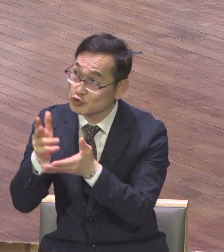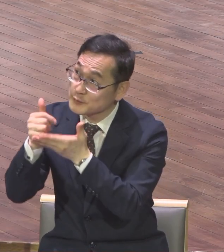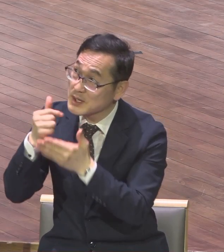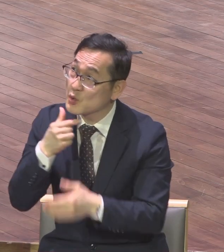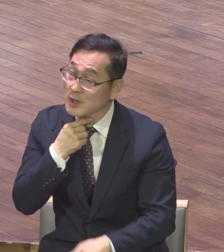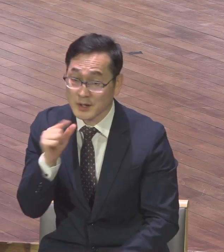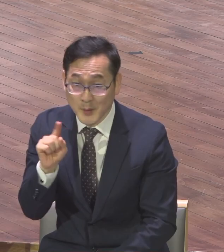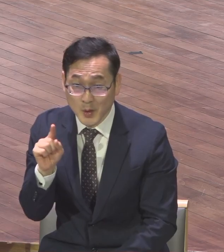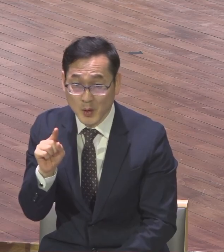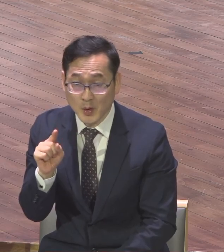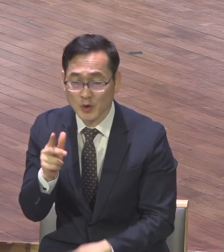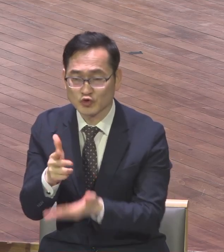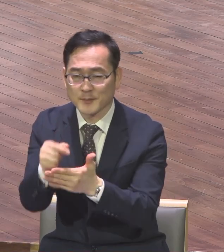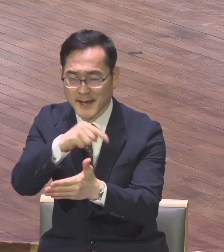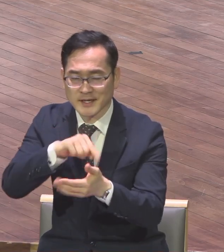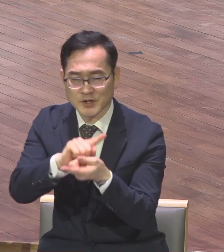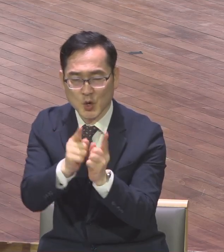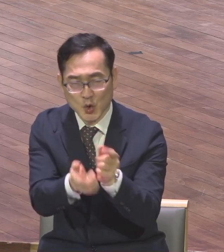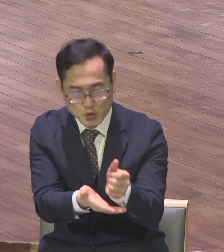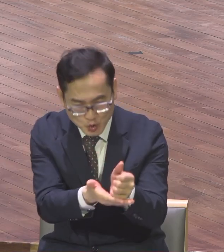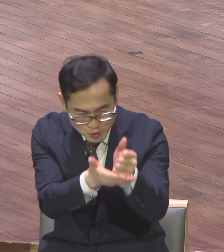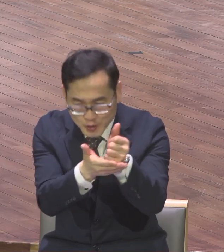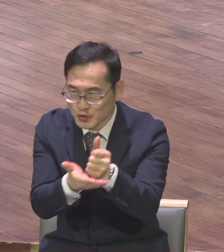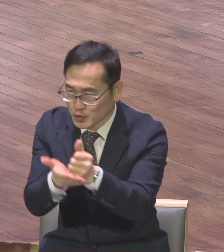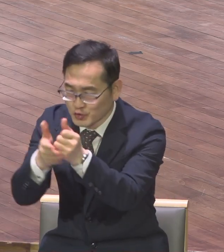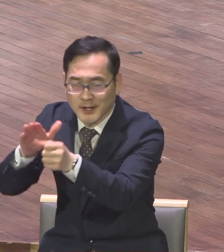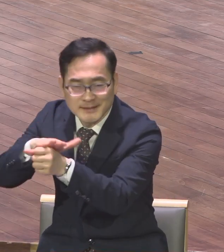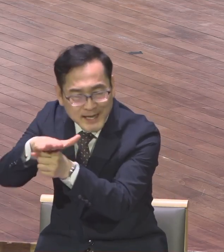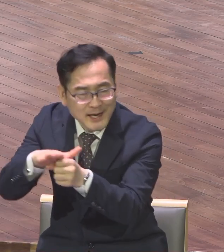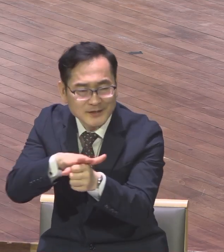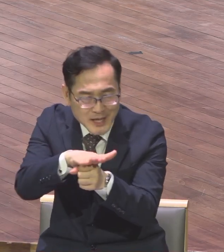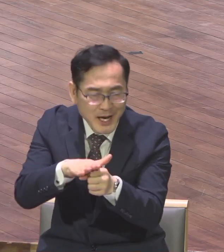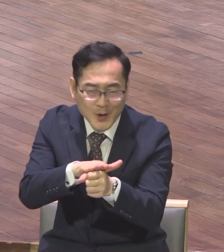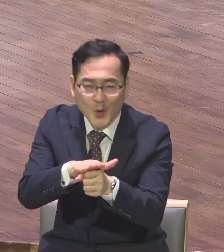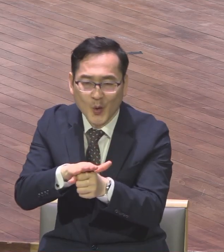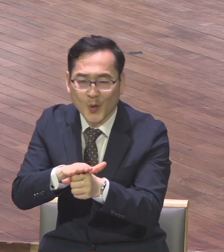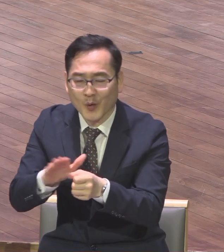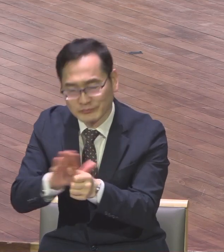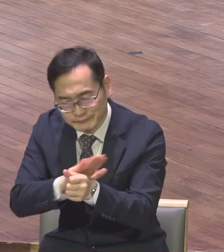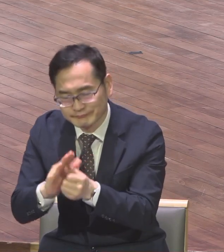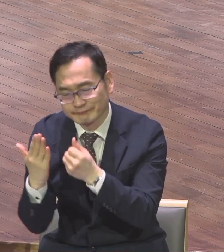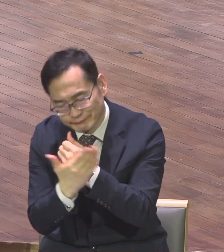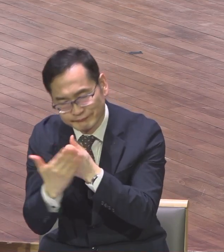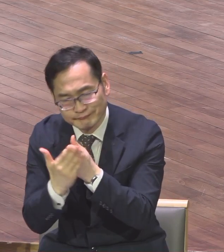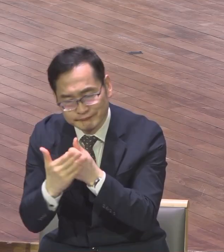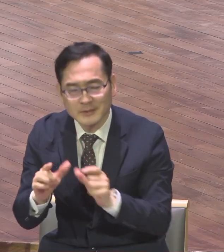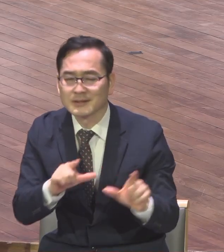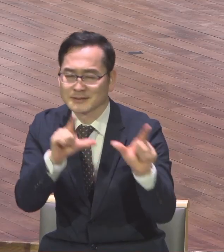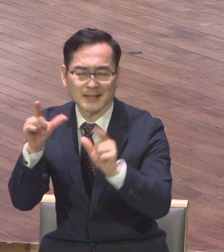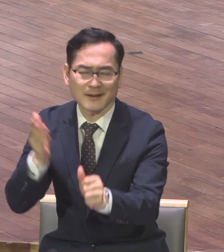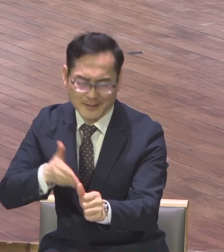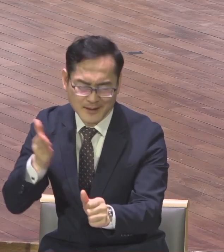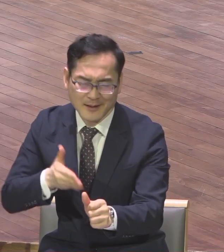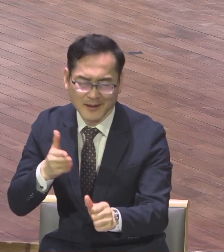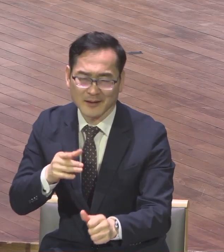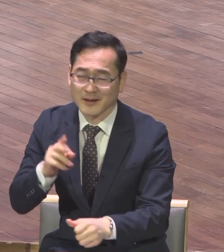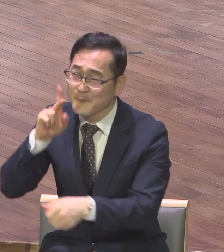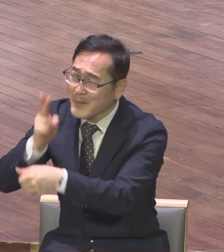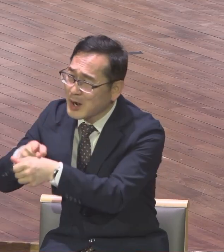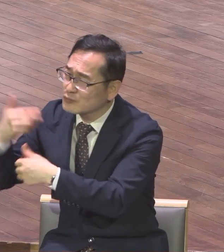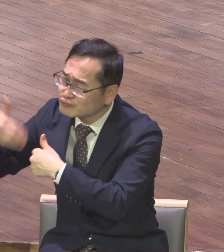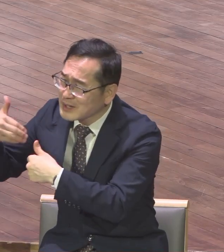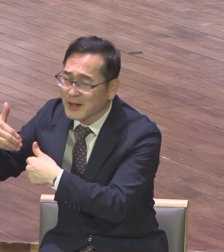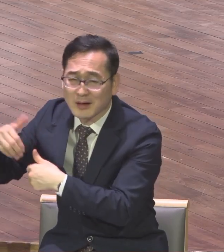안에서 서로 존경하고 인정하고 공경하는 삶을 살아라. 오늘 본문이 12절부터 마지막